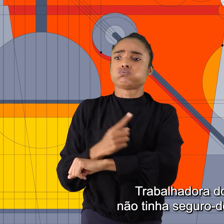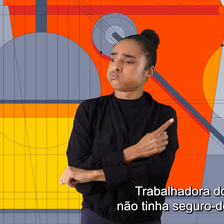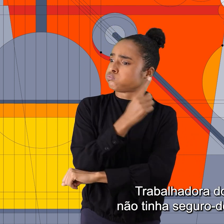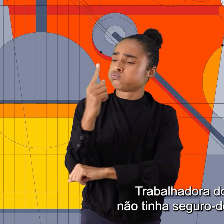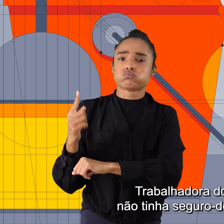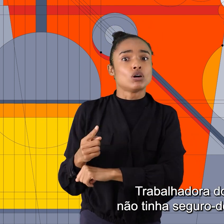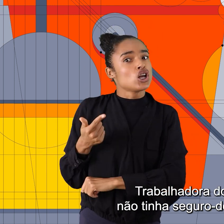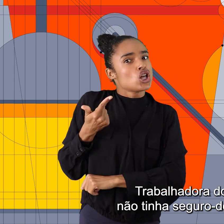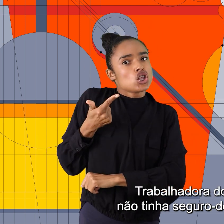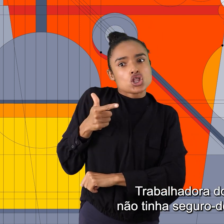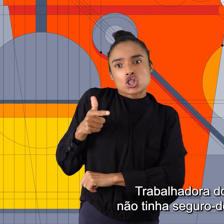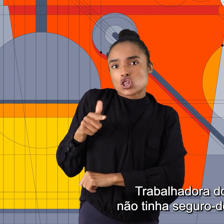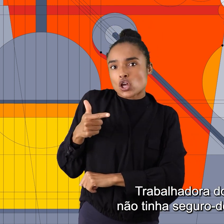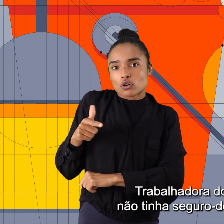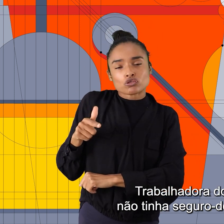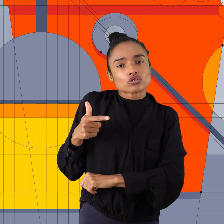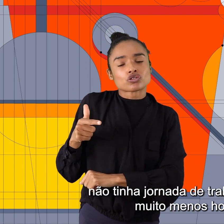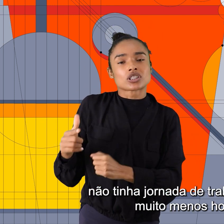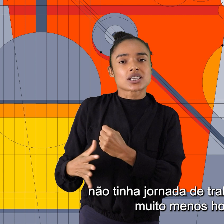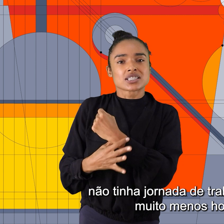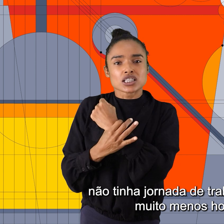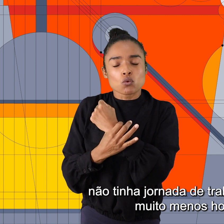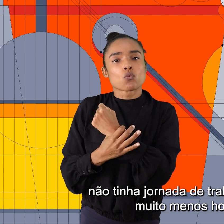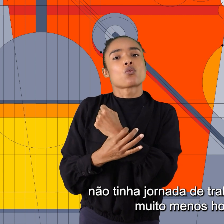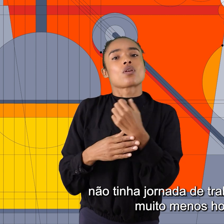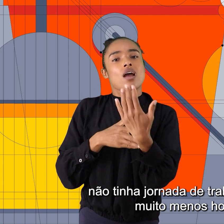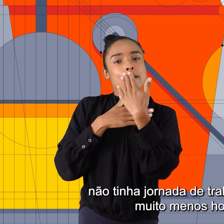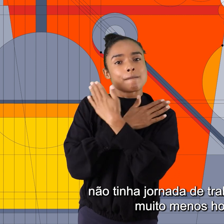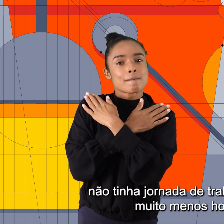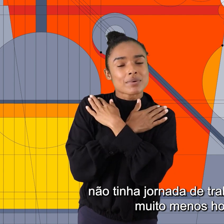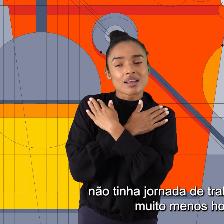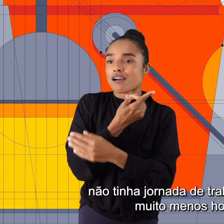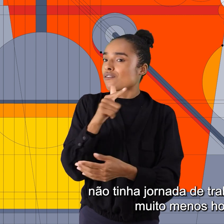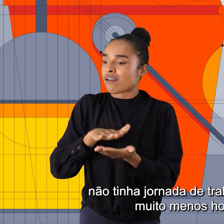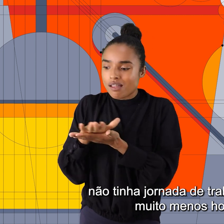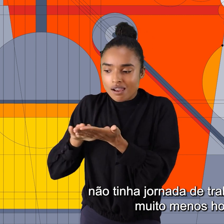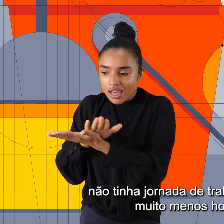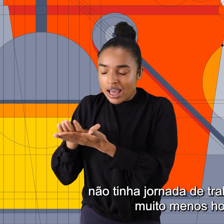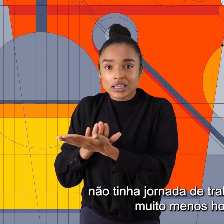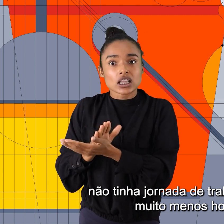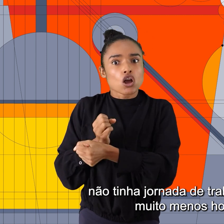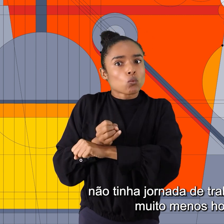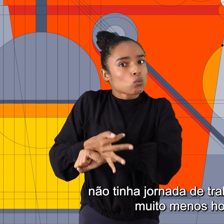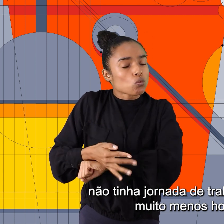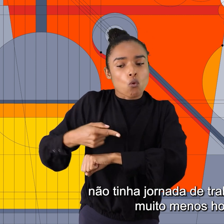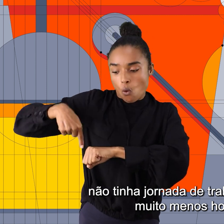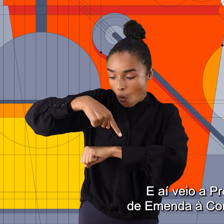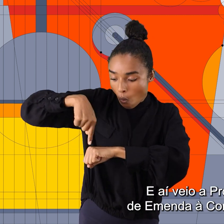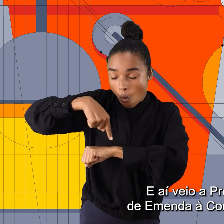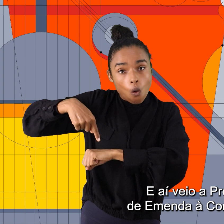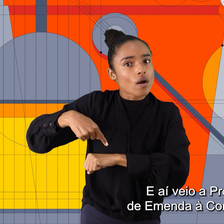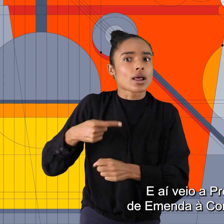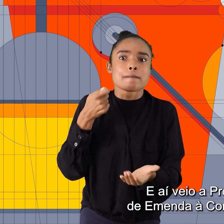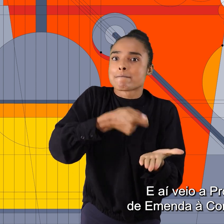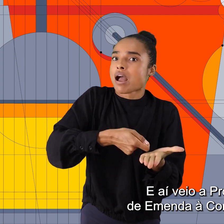Trabalhadora doméstica não tinha seguro-desemprego, não tinha jornada de trabalho estipulada, muito menos hora extra. E